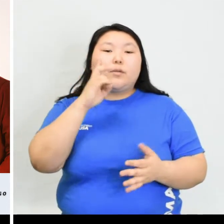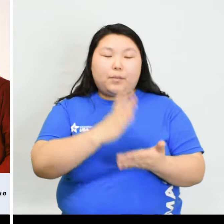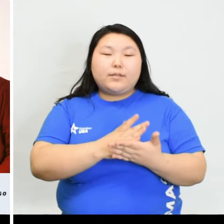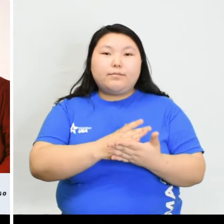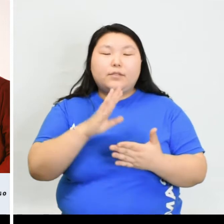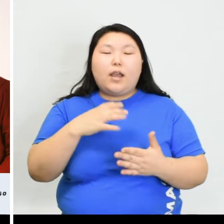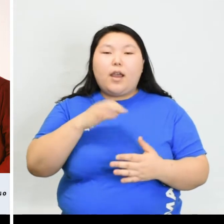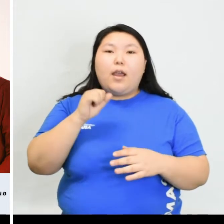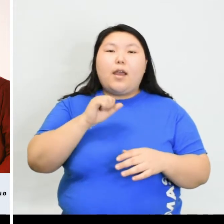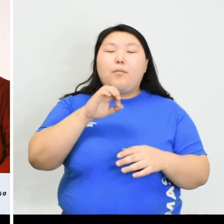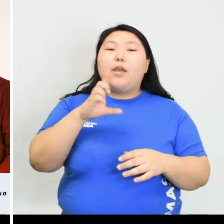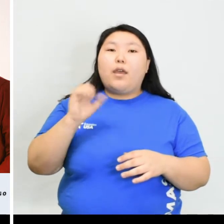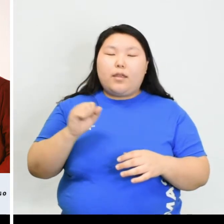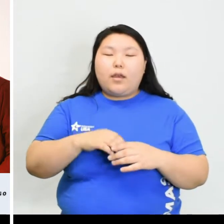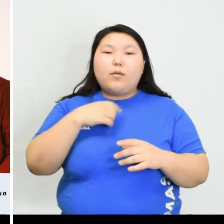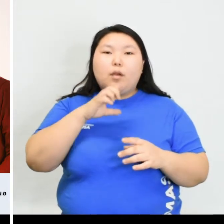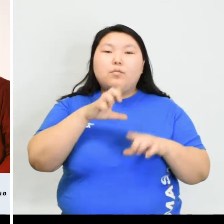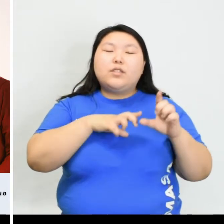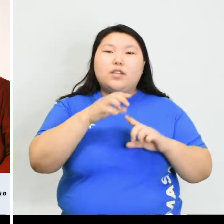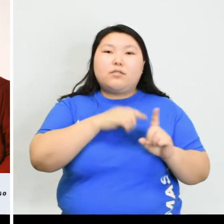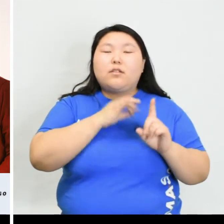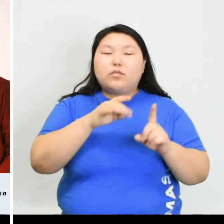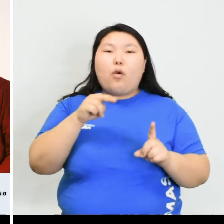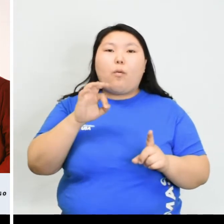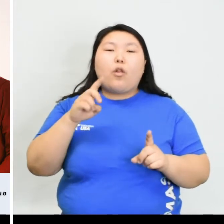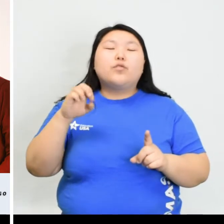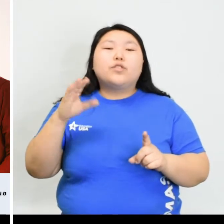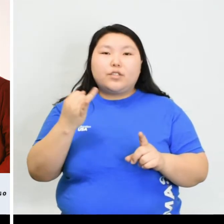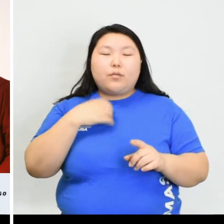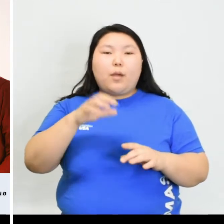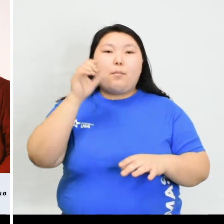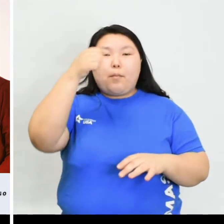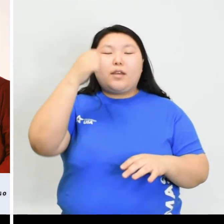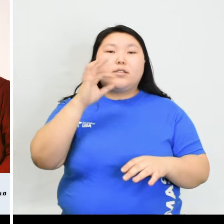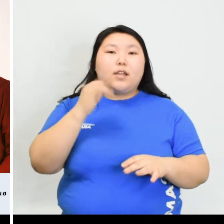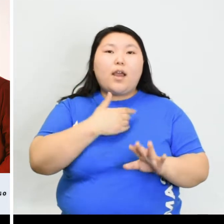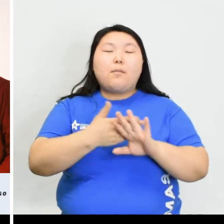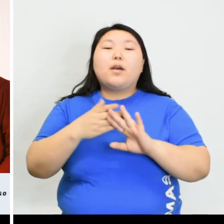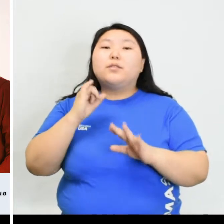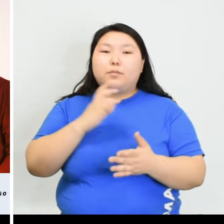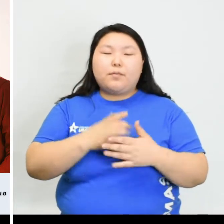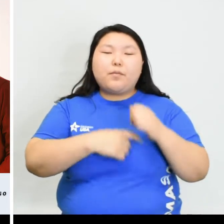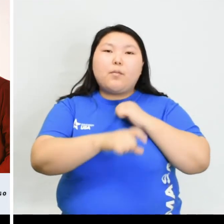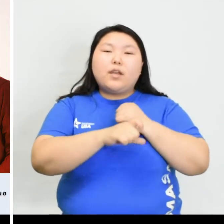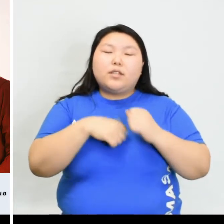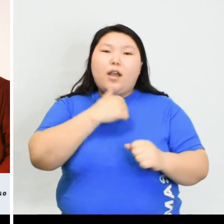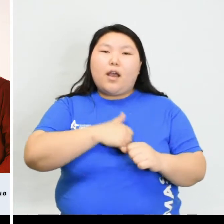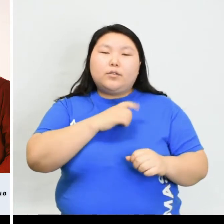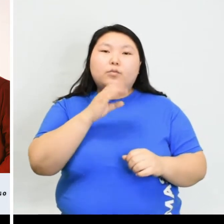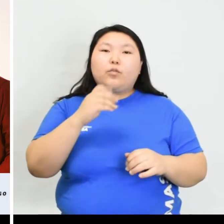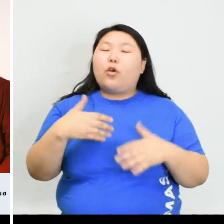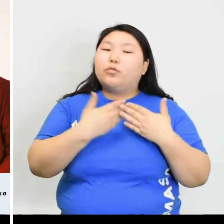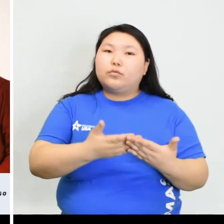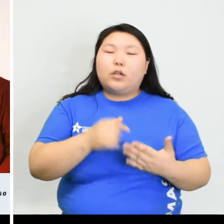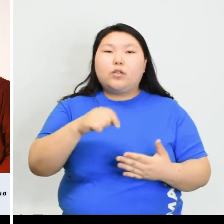Тэгээд MBA те business administration, public policy гэх магистрийн зэрэг хамгаалсан байна. Мэргэжил сонголтын зөвлөгөө өгөөч.